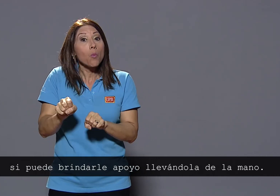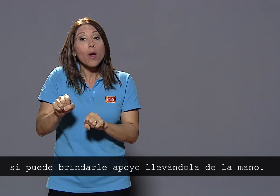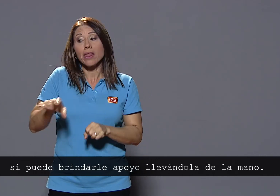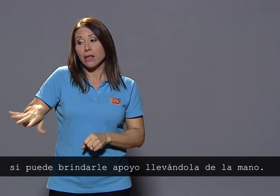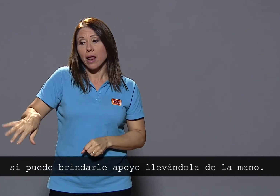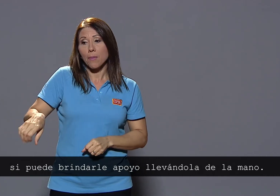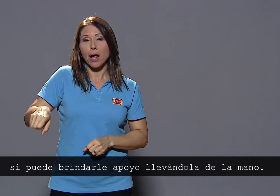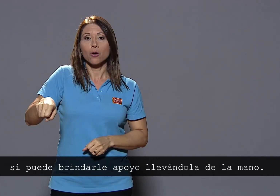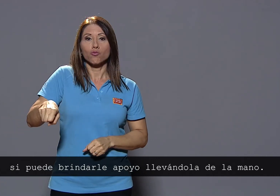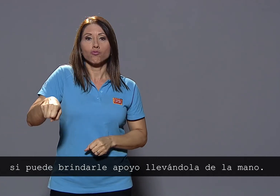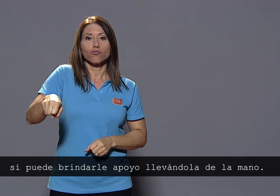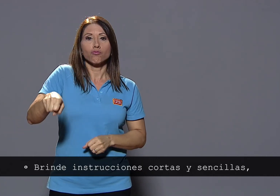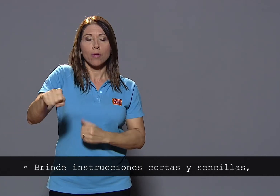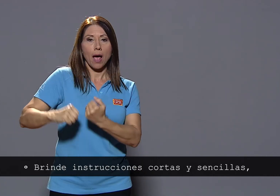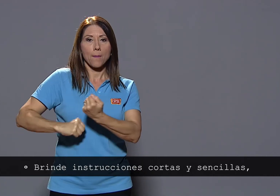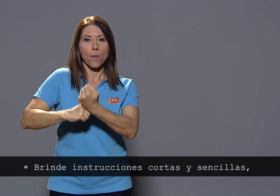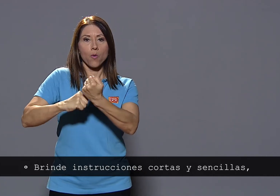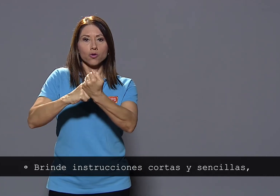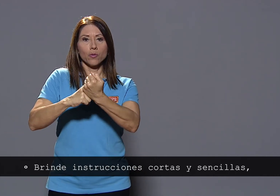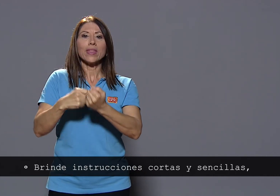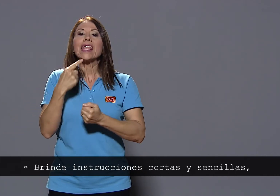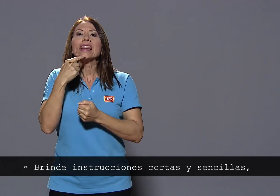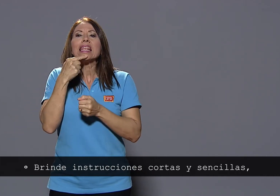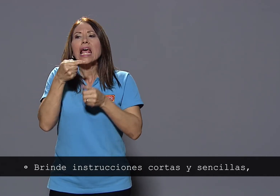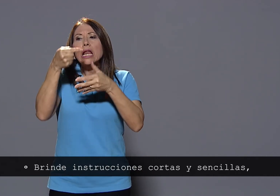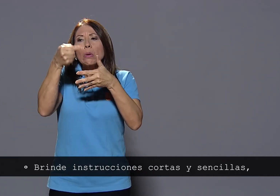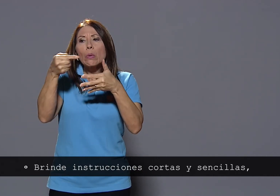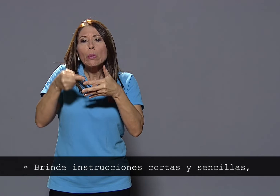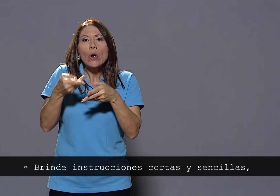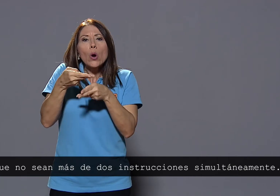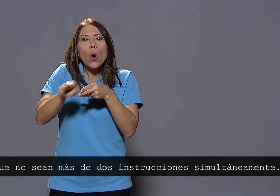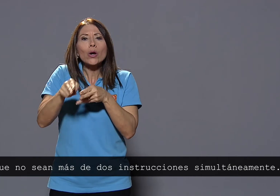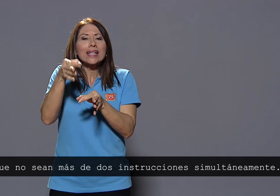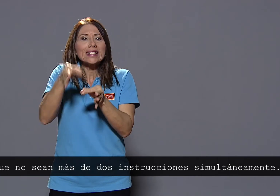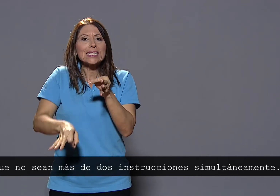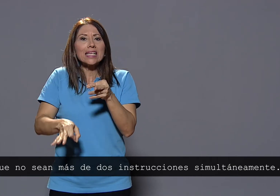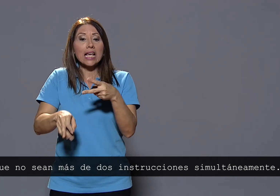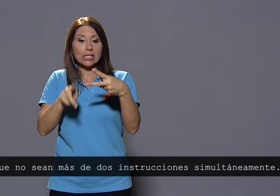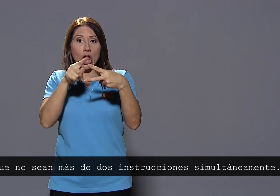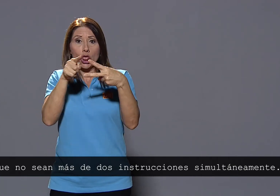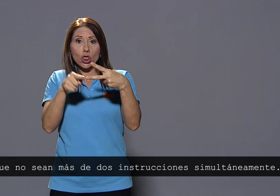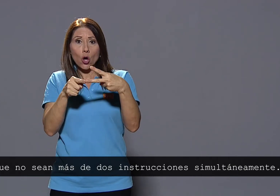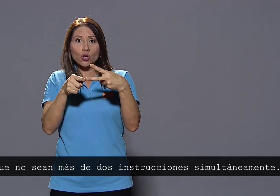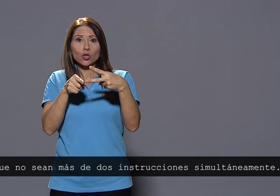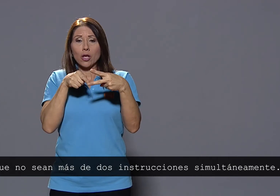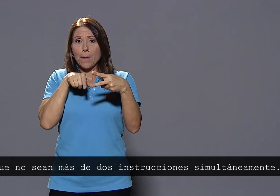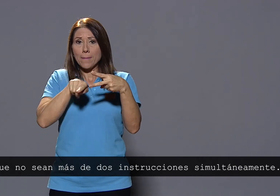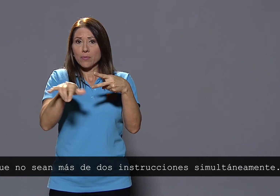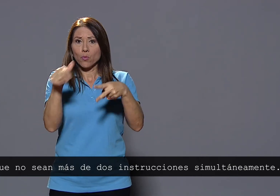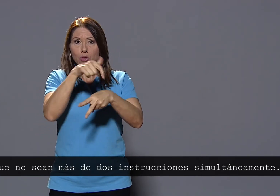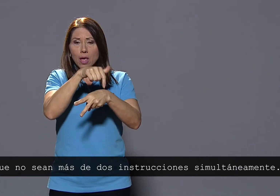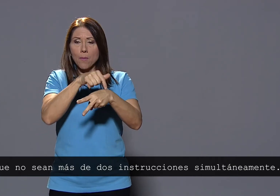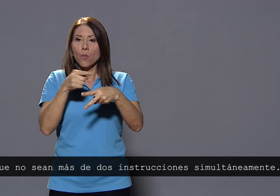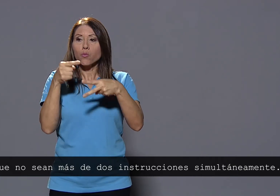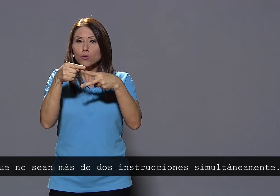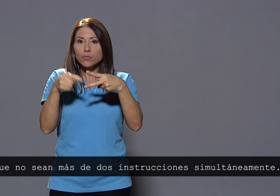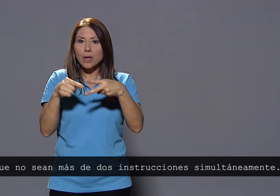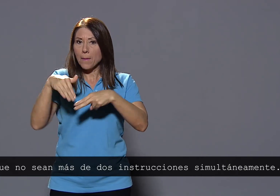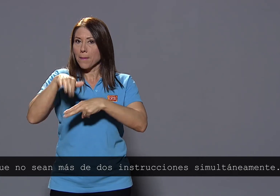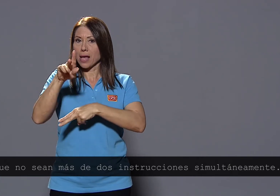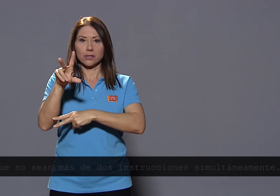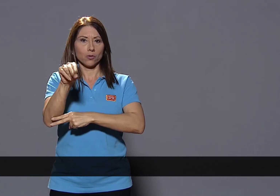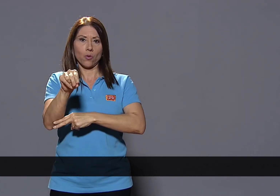llevándolo de la mano. Brinde instrucciones cortas y sencillas, que no sean más de 2 instrucciones simultáneamente.